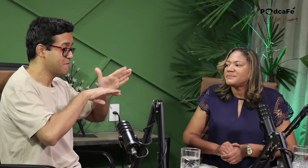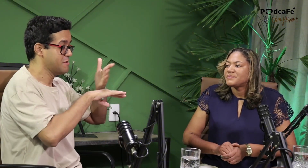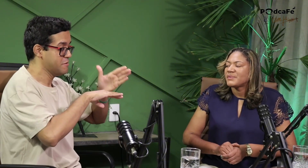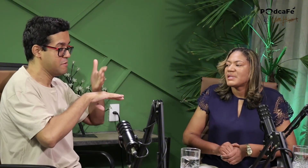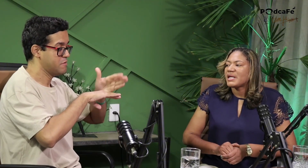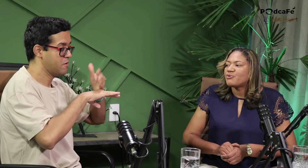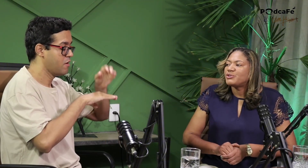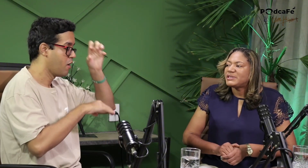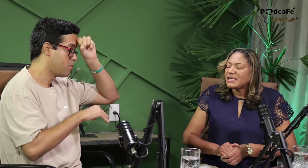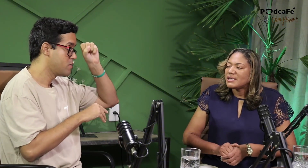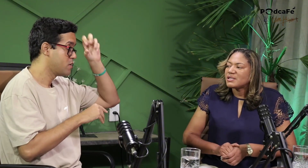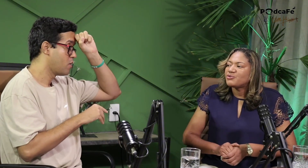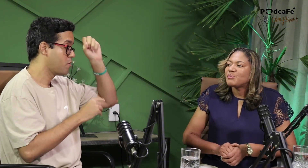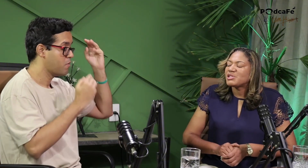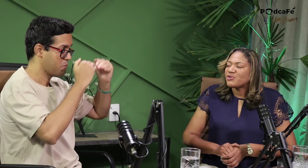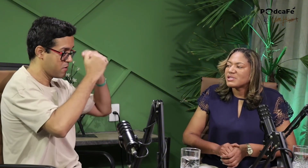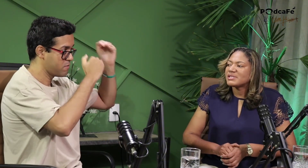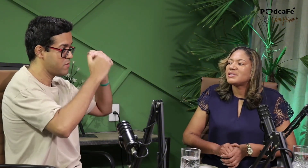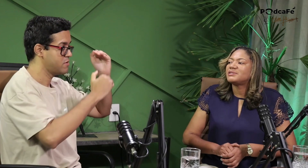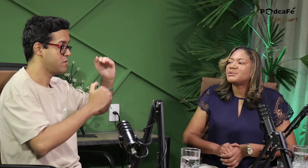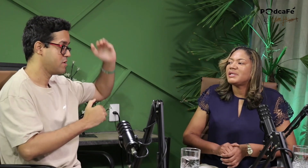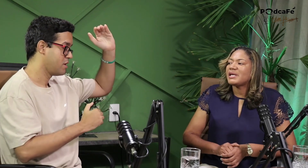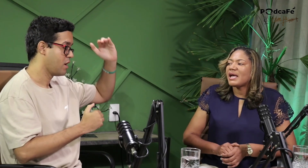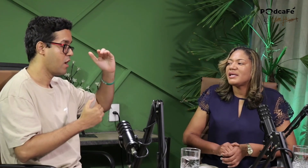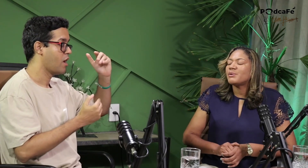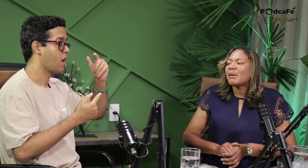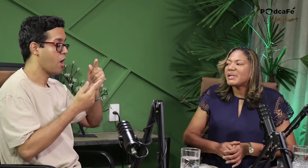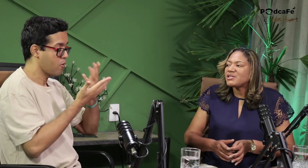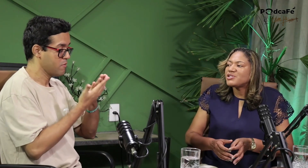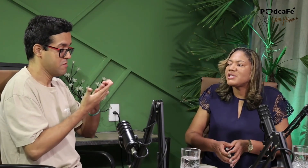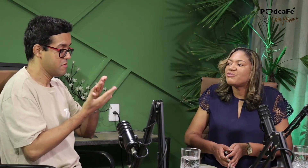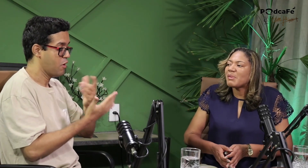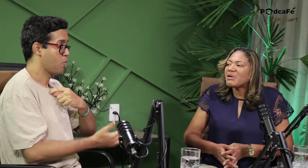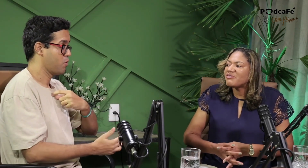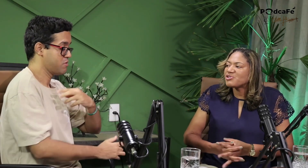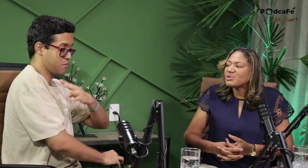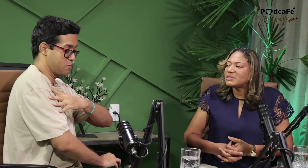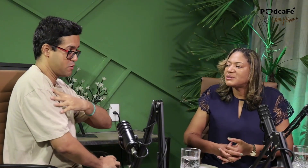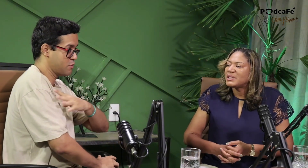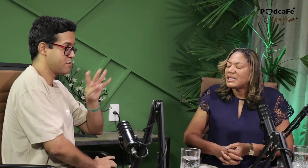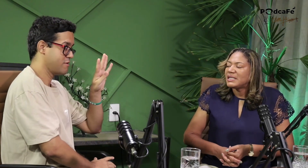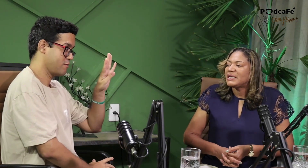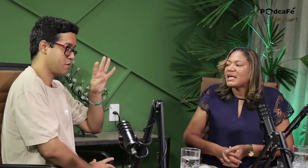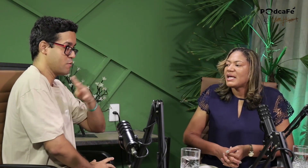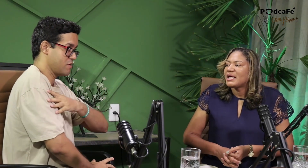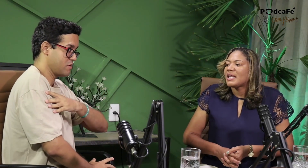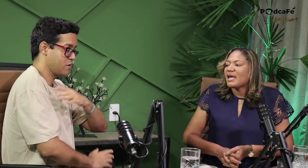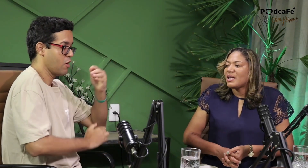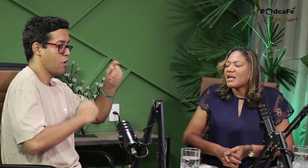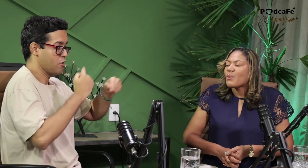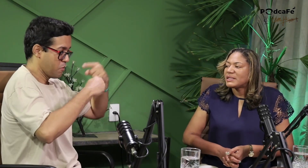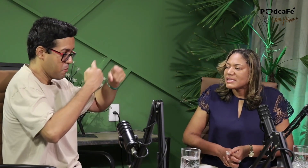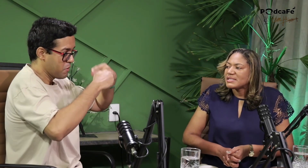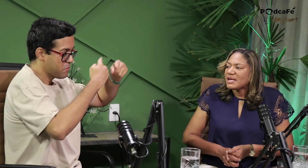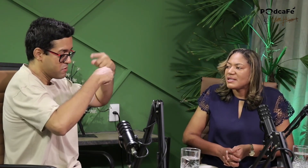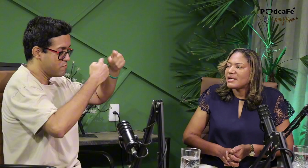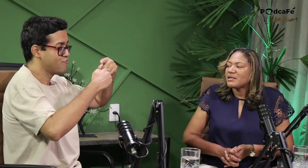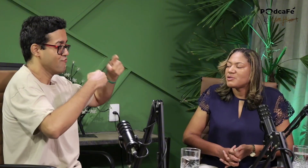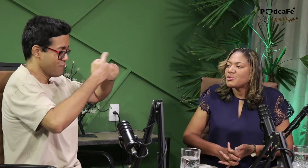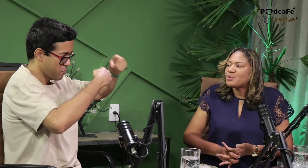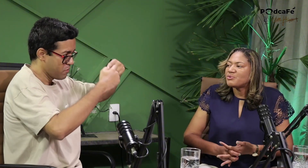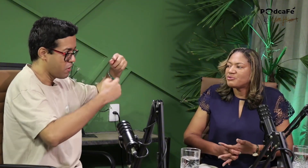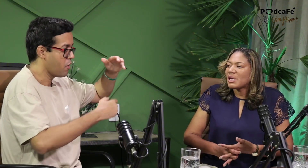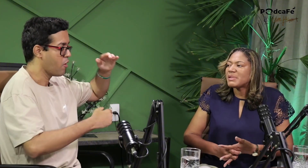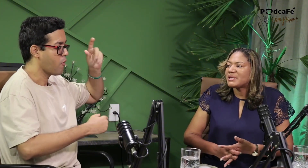Mas eu fui treinando, fui me esforçando, e aí eu aprendi e fui me aperfeiçoando, né? Na quarta série,